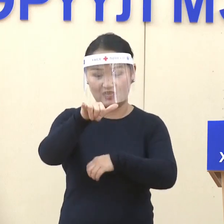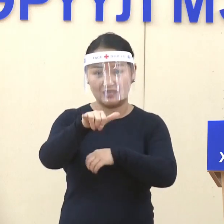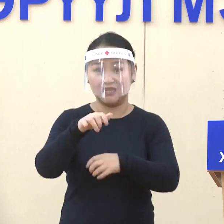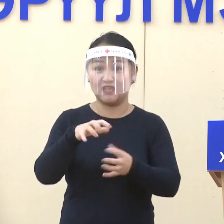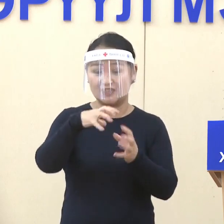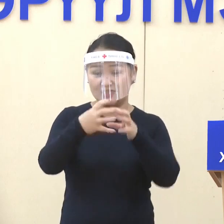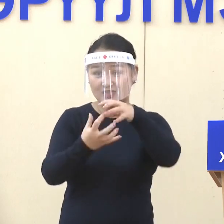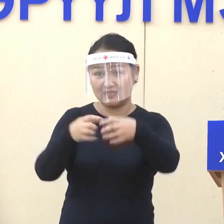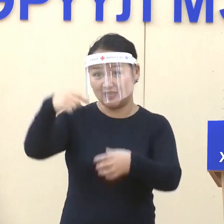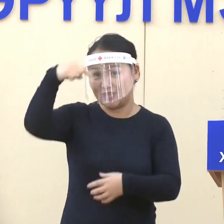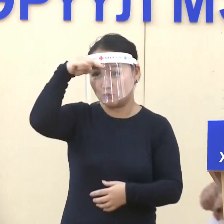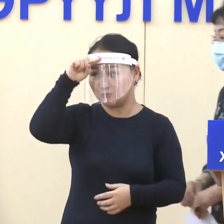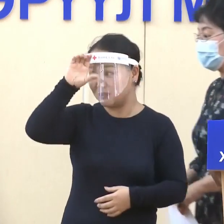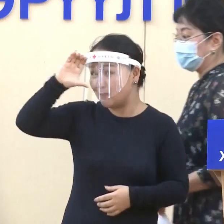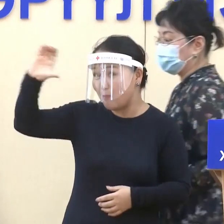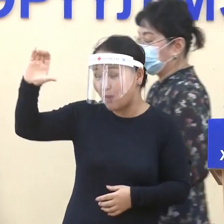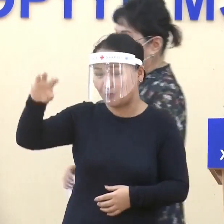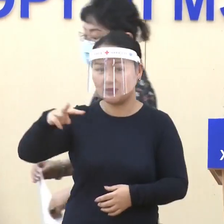мэдээллийг танилцуулна.